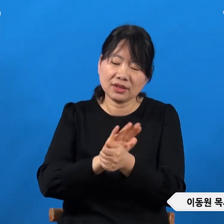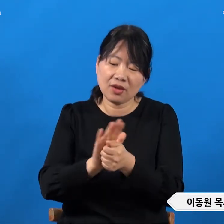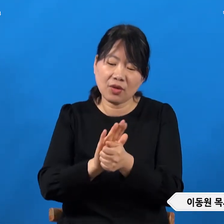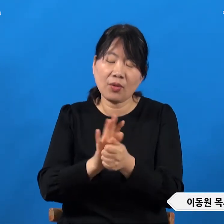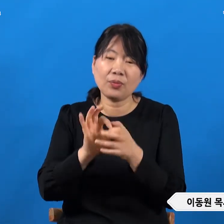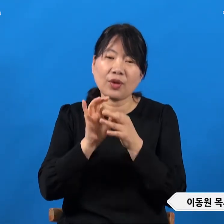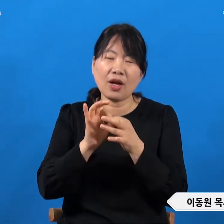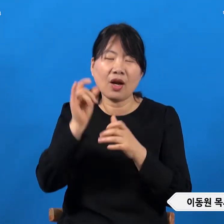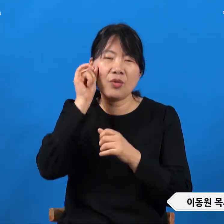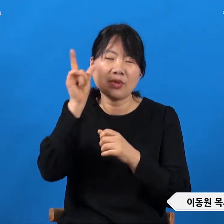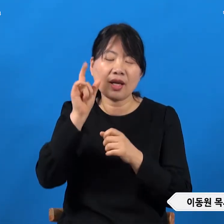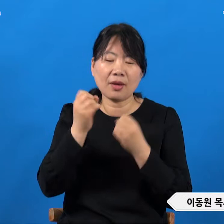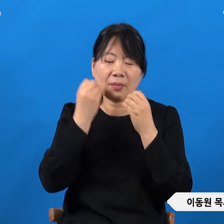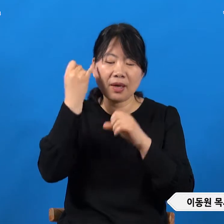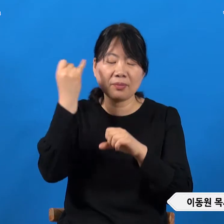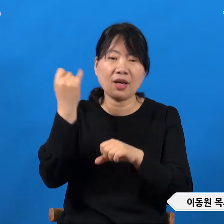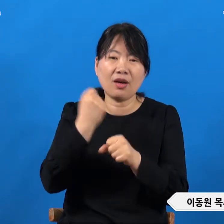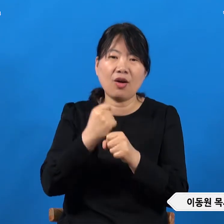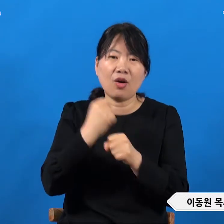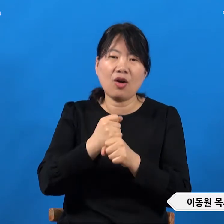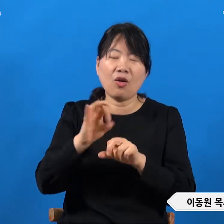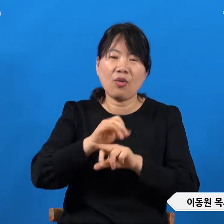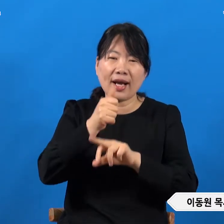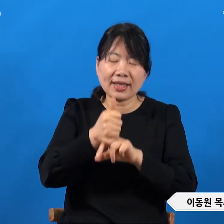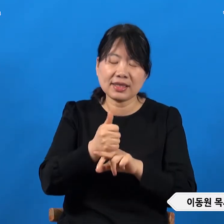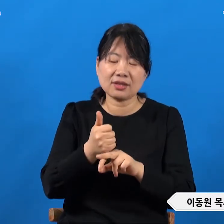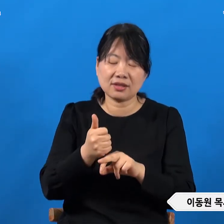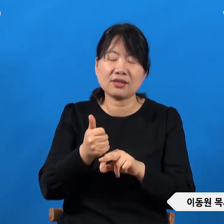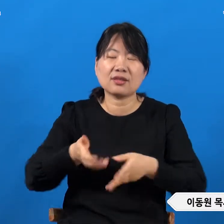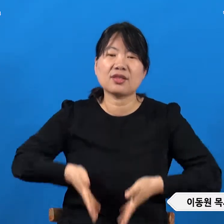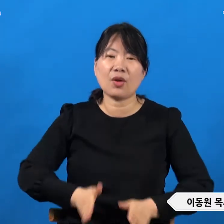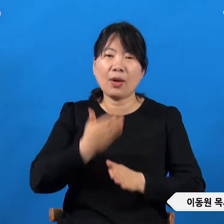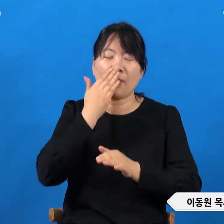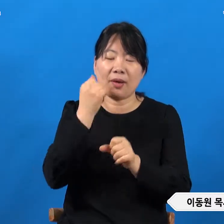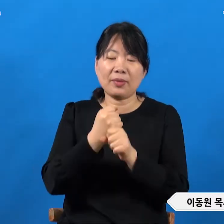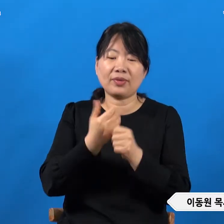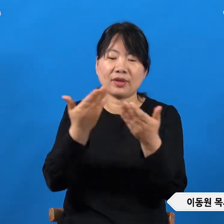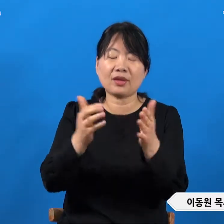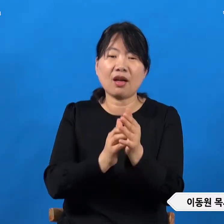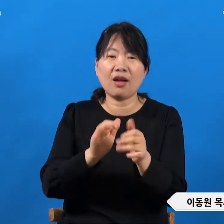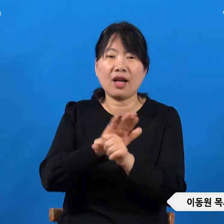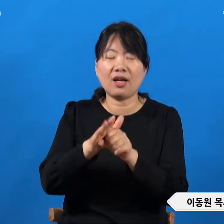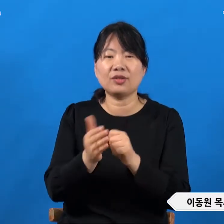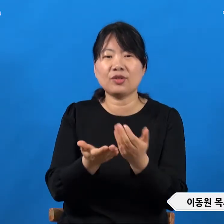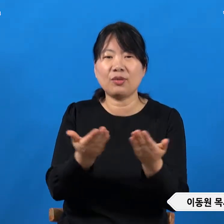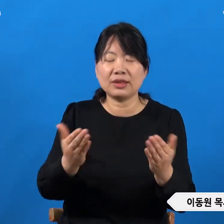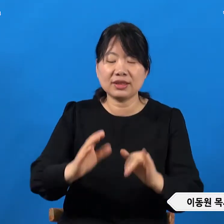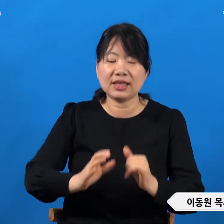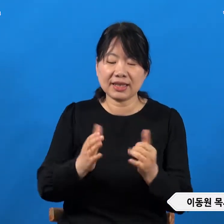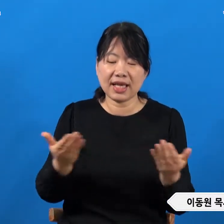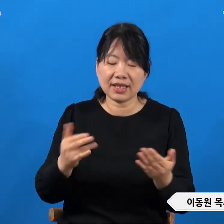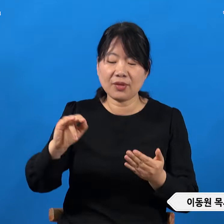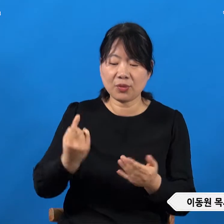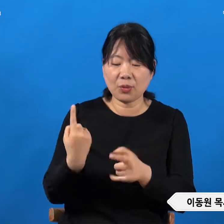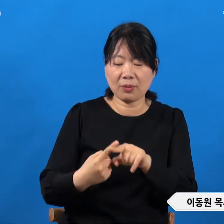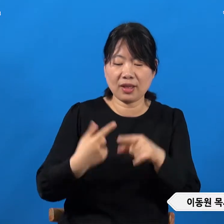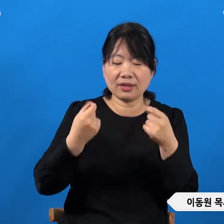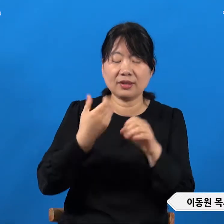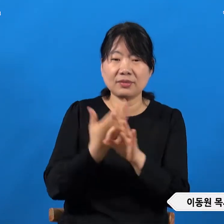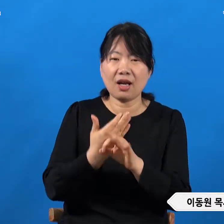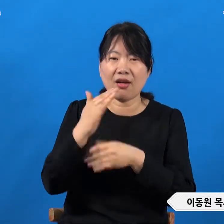격려가 위대한 발명왕 에디슨을 탄생시킨 것입니다. 사랑하는 여러분, 세상 일에도